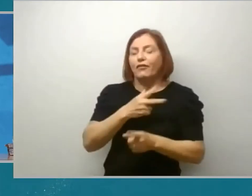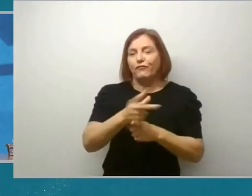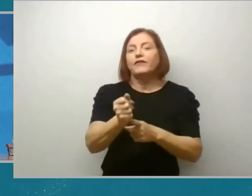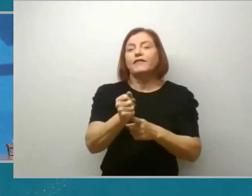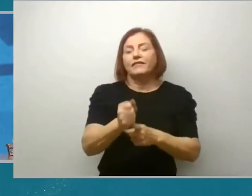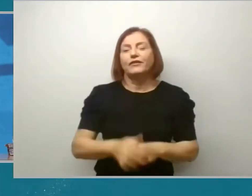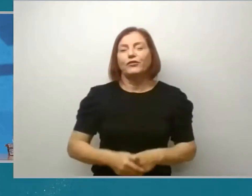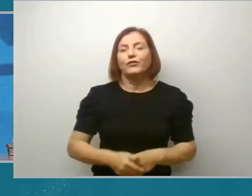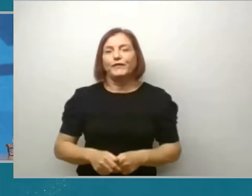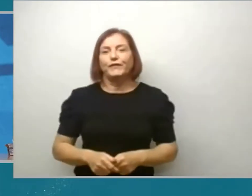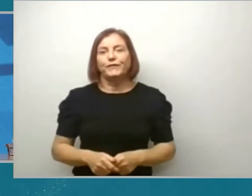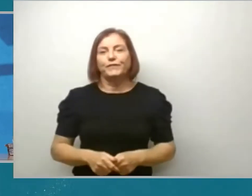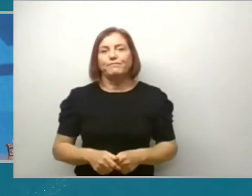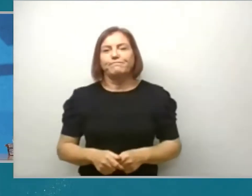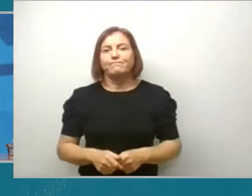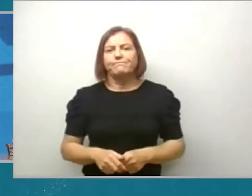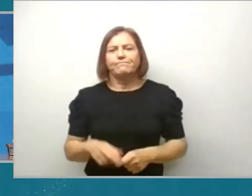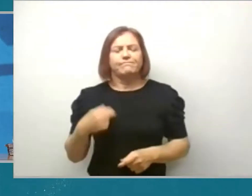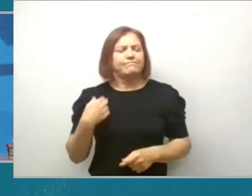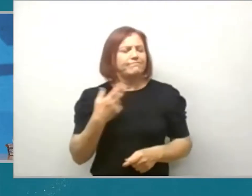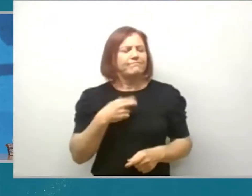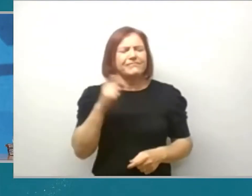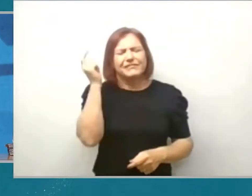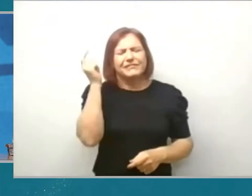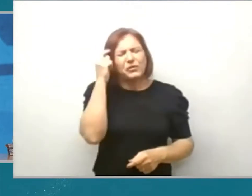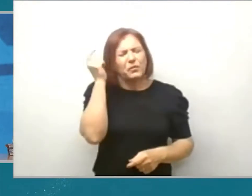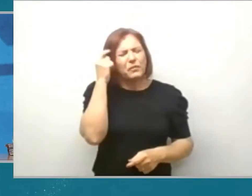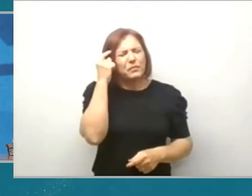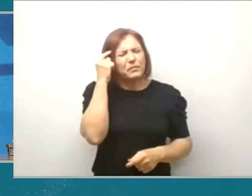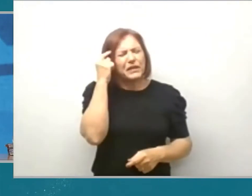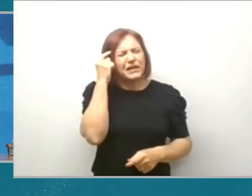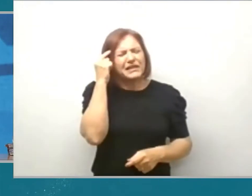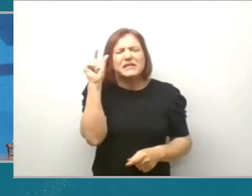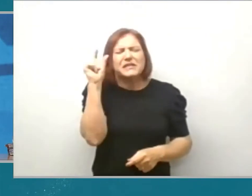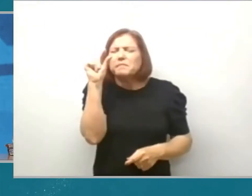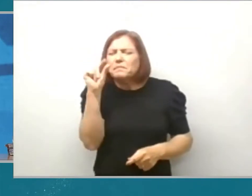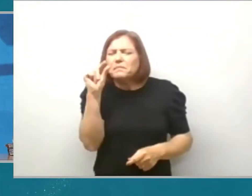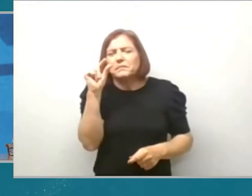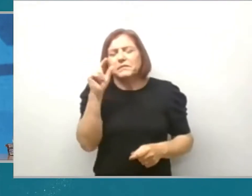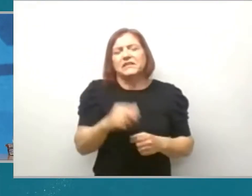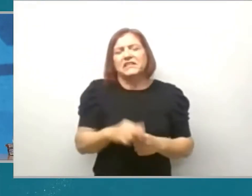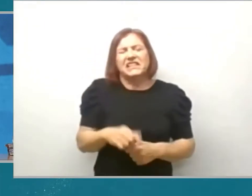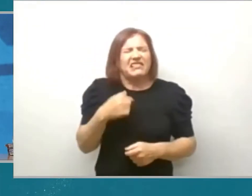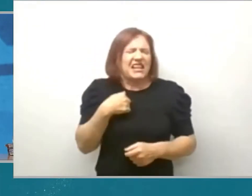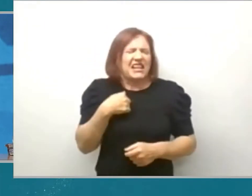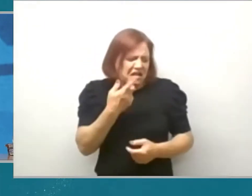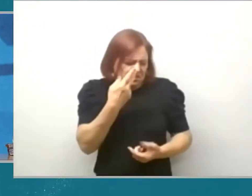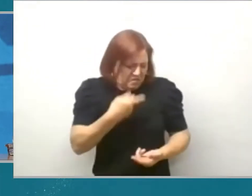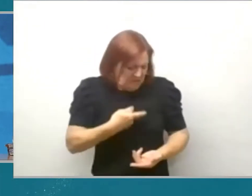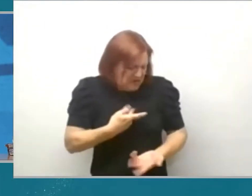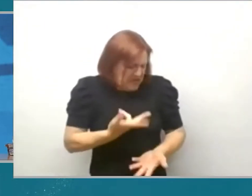tenham pensamento menos do que isso. Ah, eu sou assim,